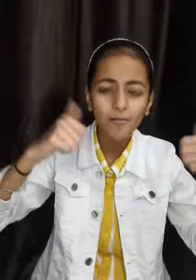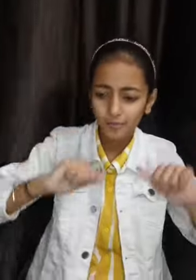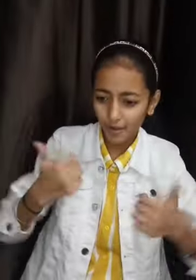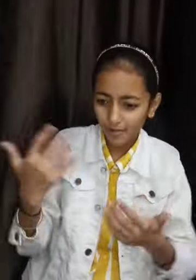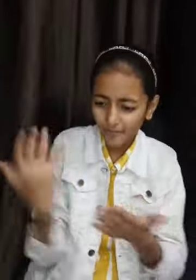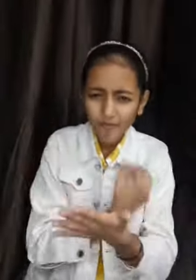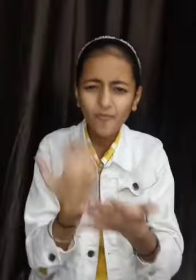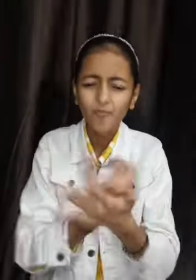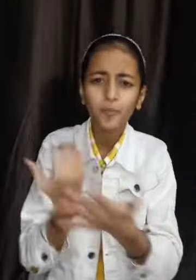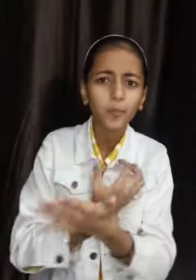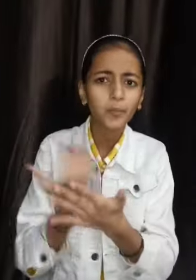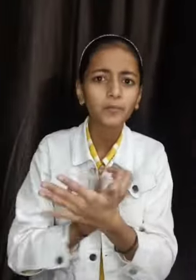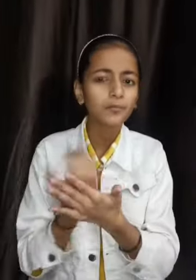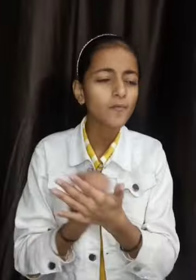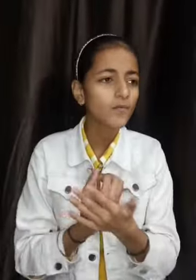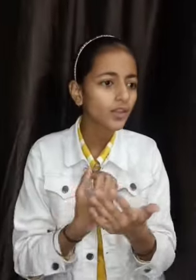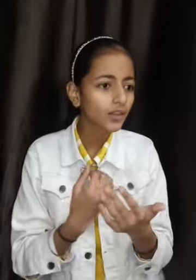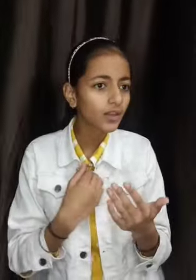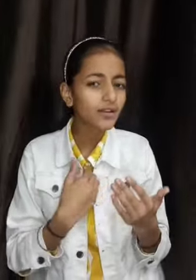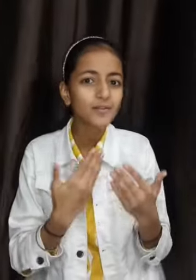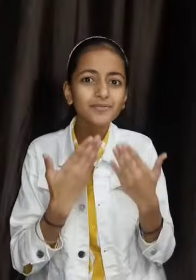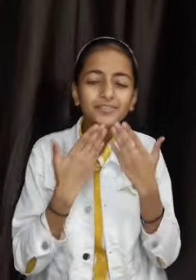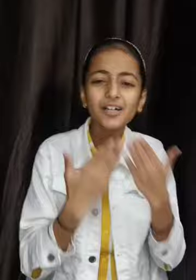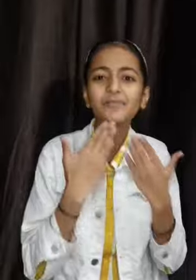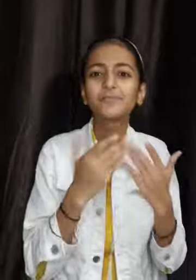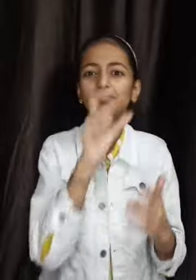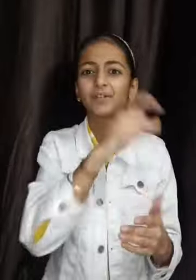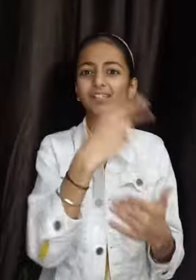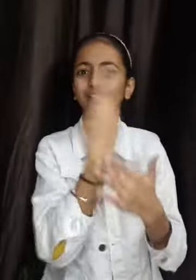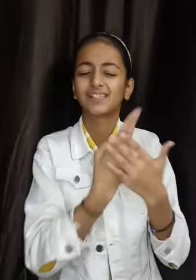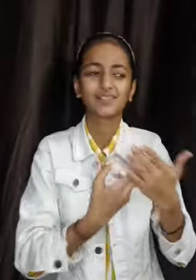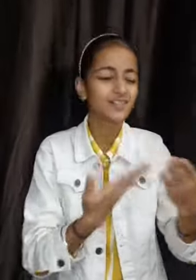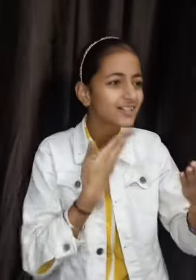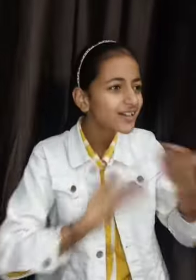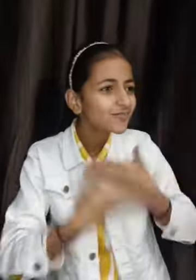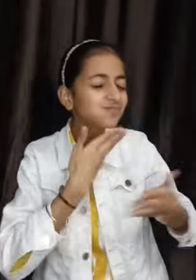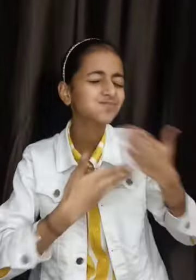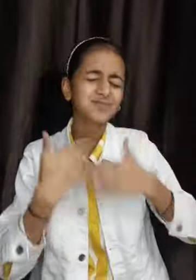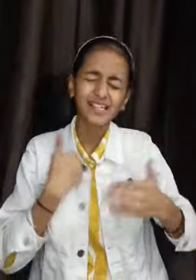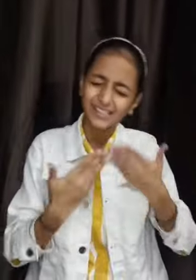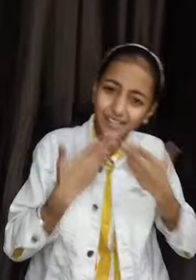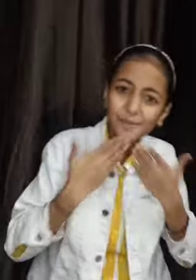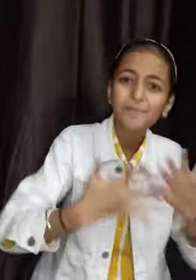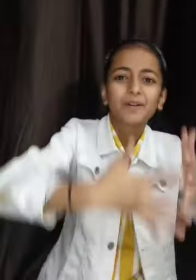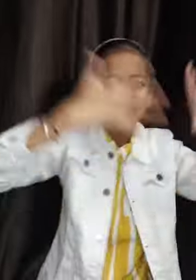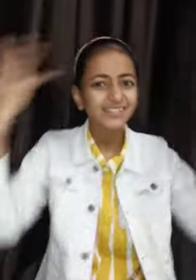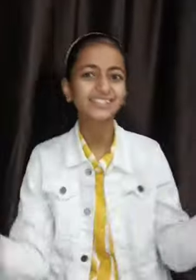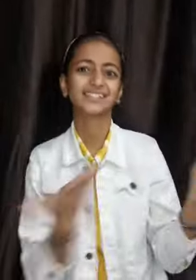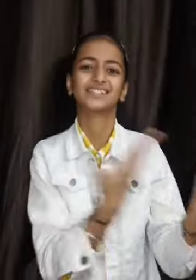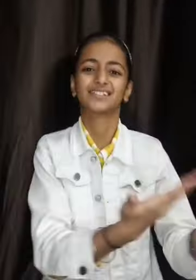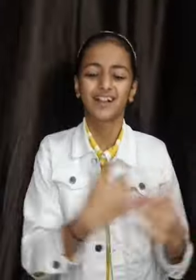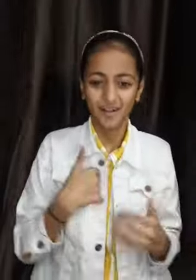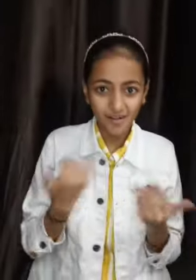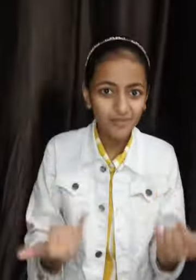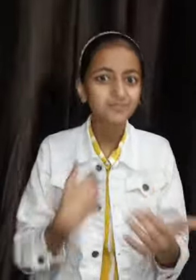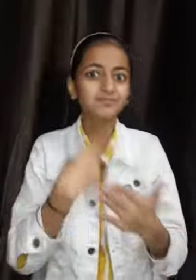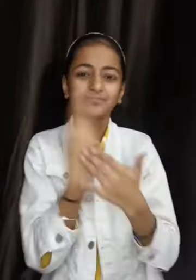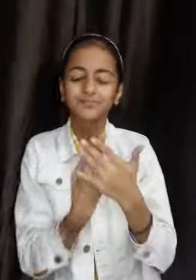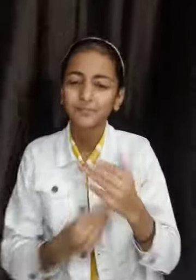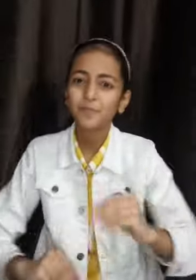उन्हीं की बदौलत मैं कला के क्षेत्र में काफी उपलब्धियां हासिल कर पाई हूँ। मैं अपने कला शिक्षक की बहुत बहुत आभारी